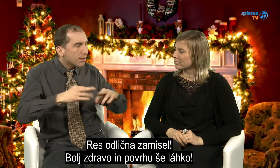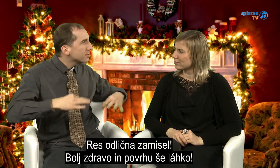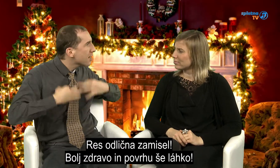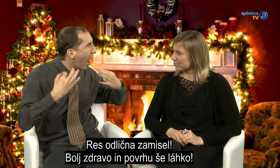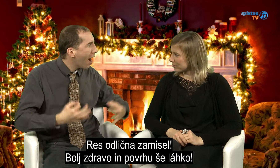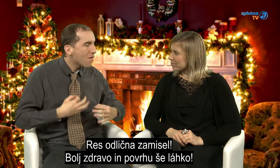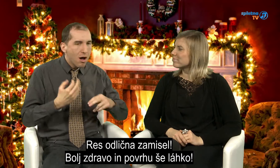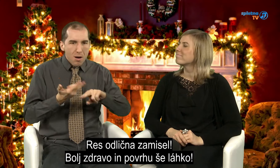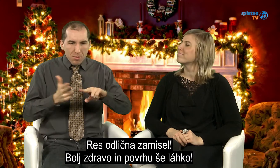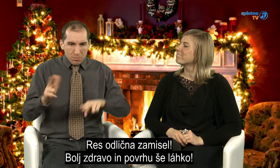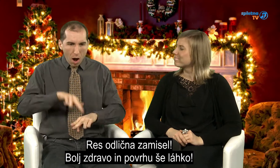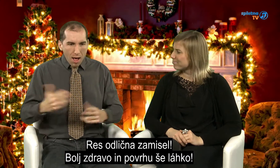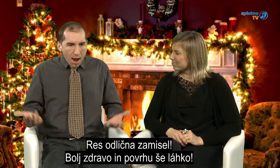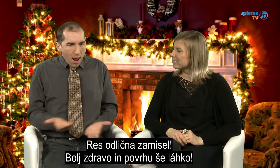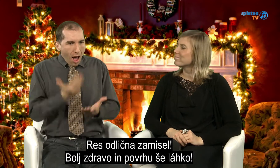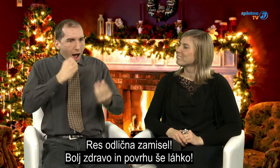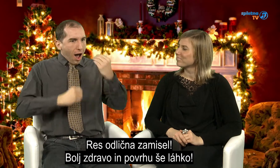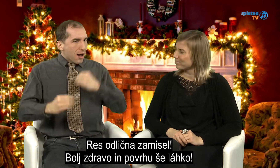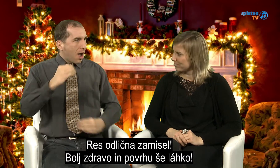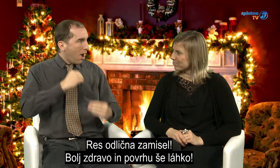Bolj zdravo in po vrhu še lahko.